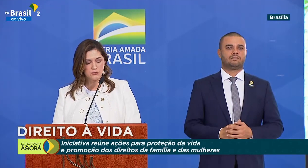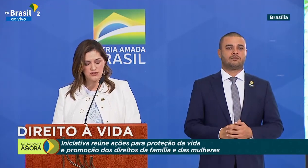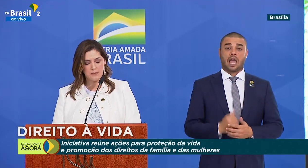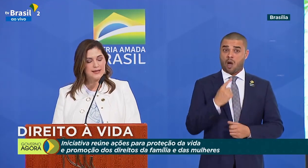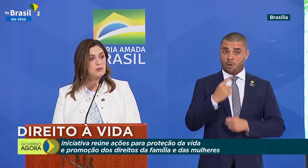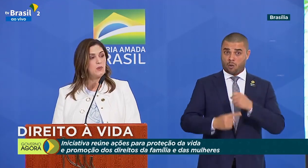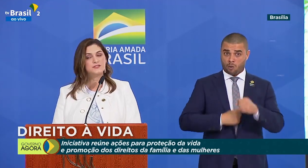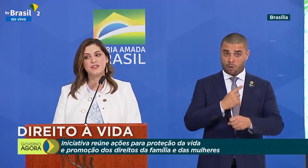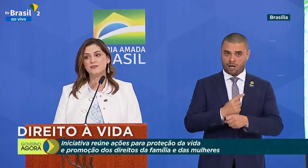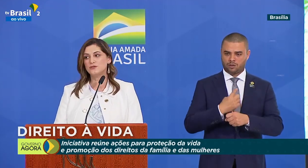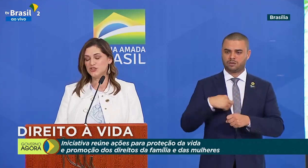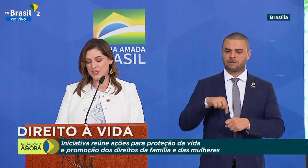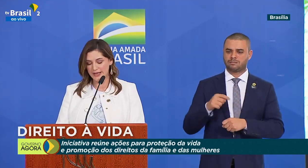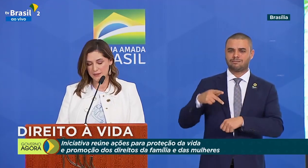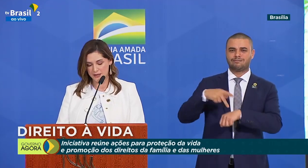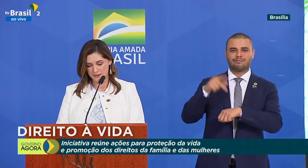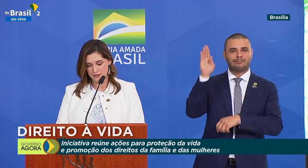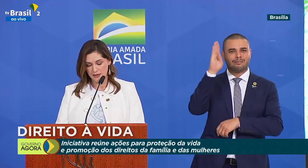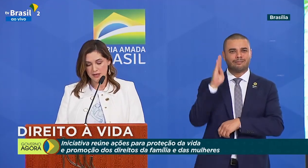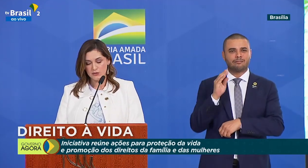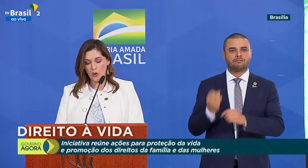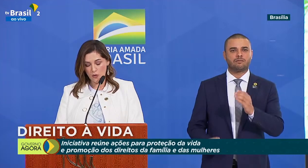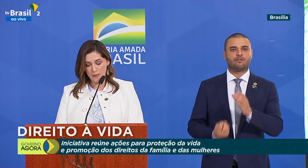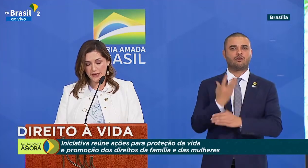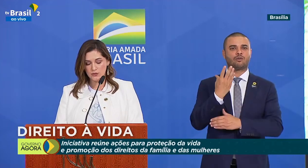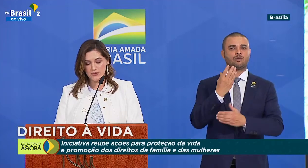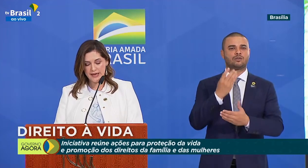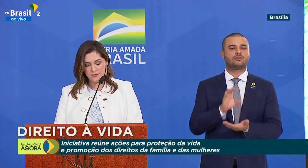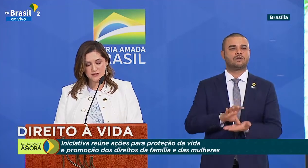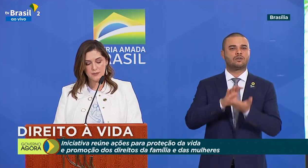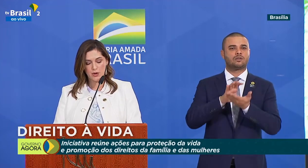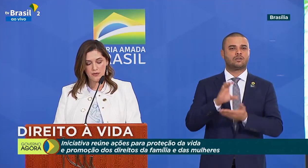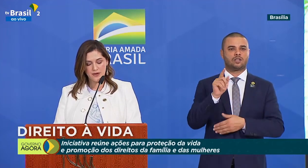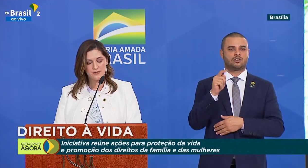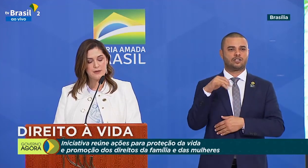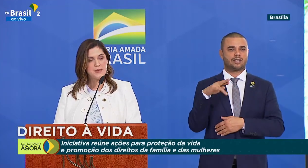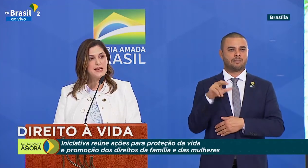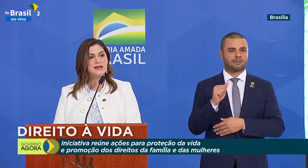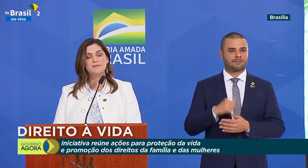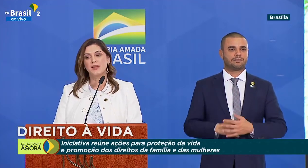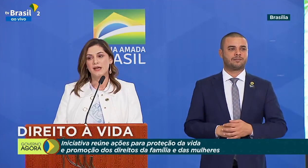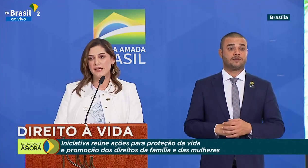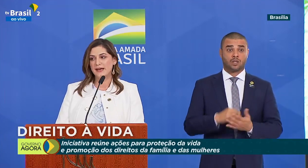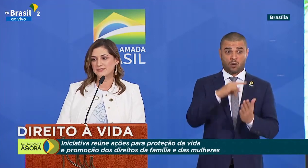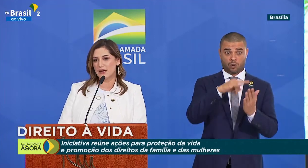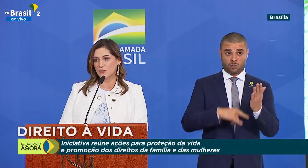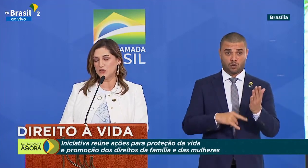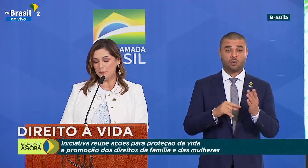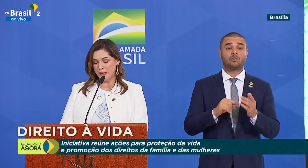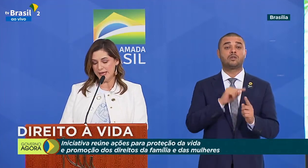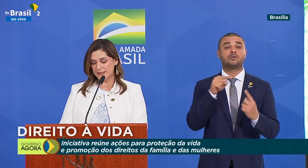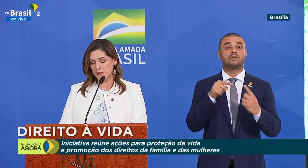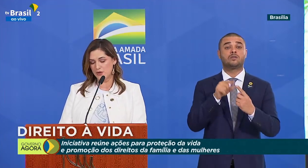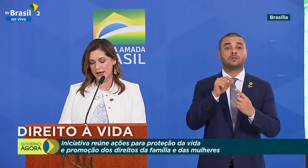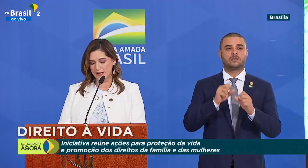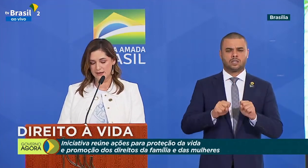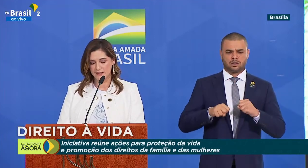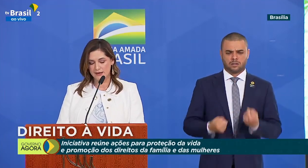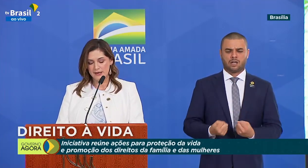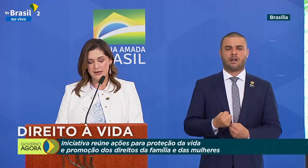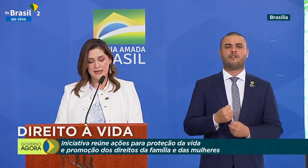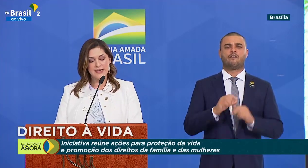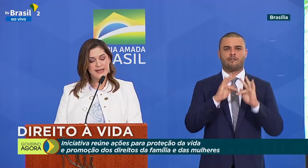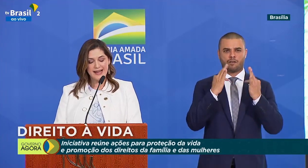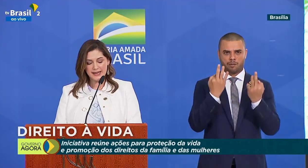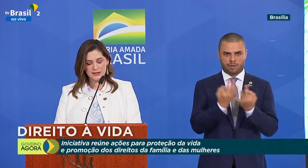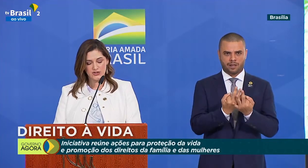o fundador do chamado consenso de Genebra documento que Visa promover a família EA saúde plena da